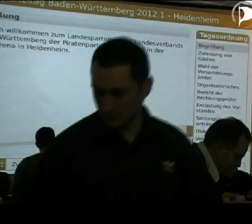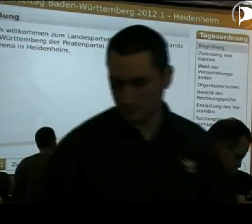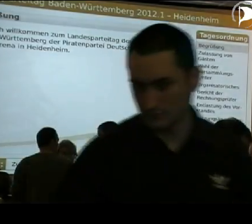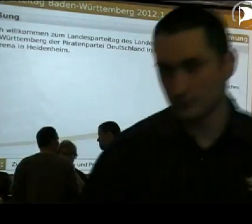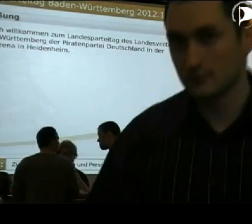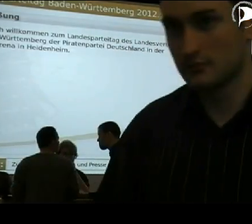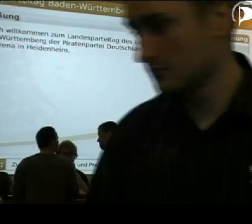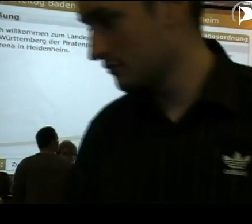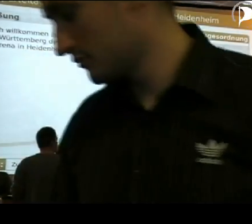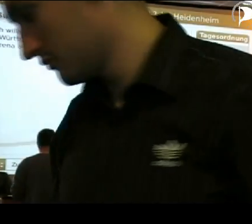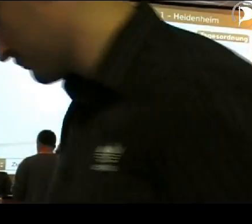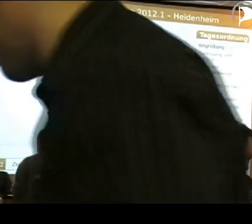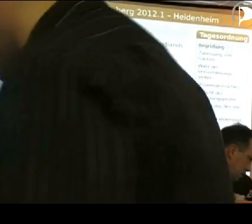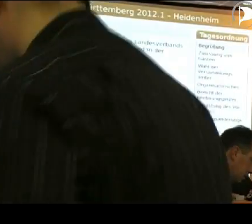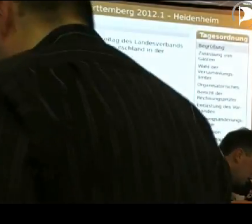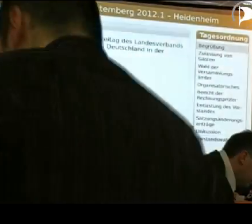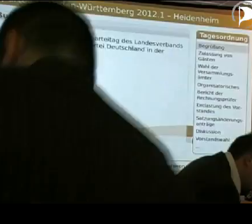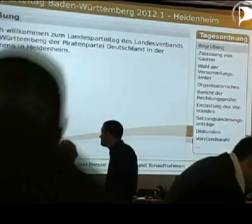soll die wird noch lauter investieren